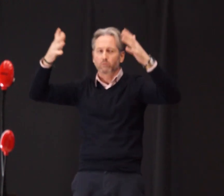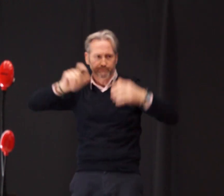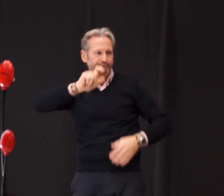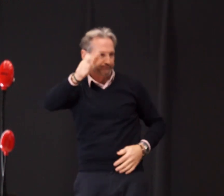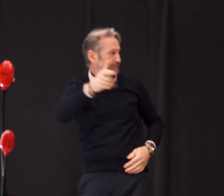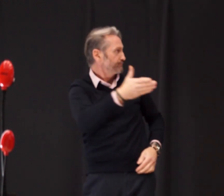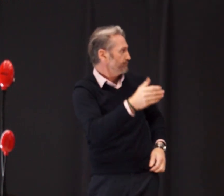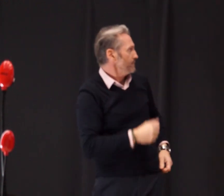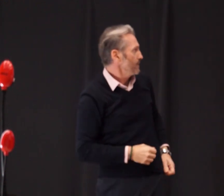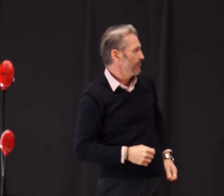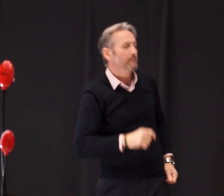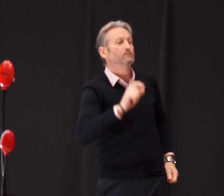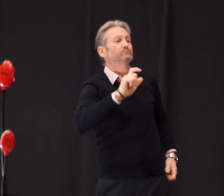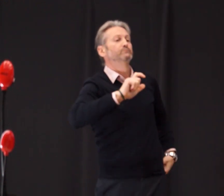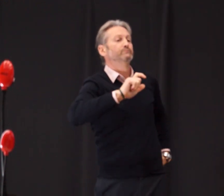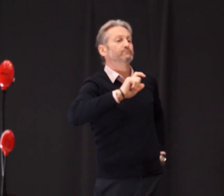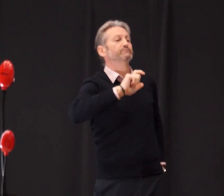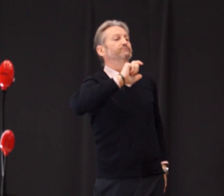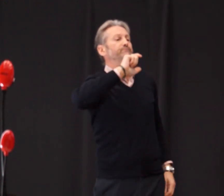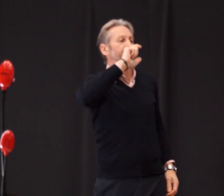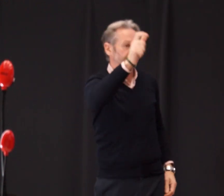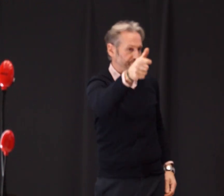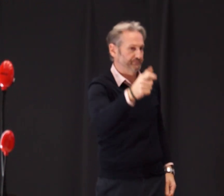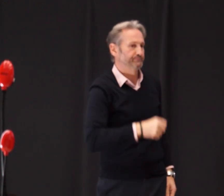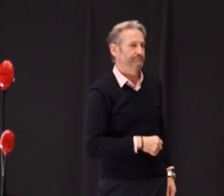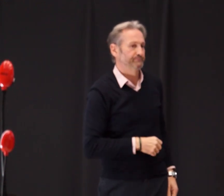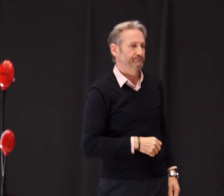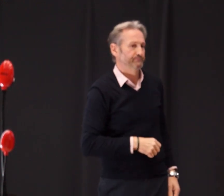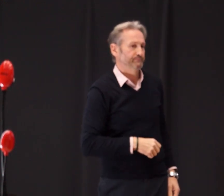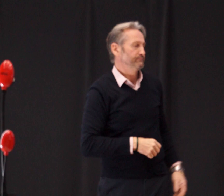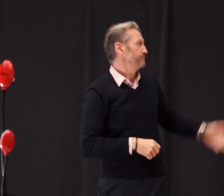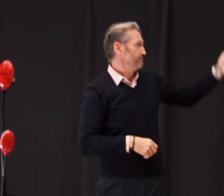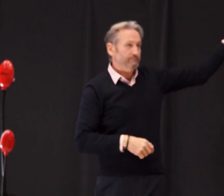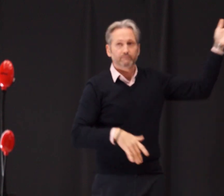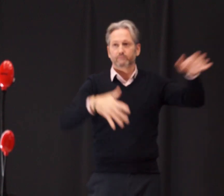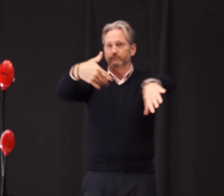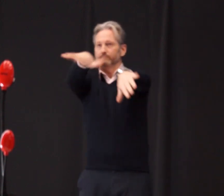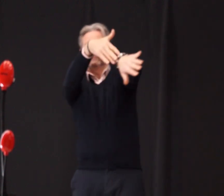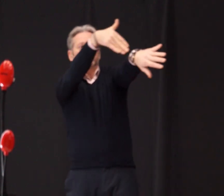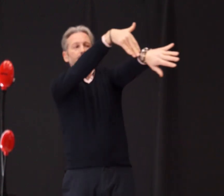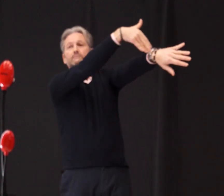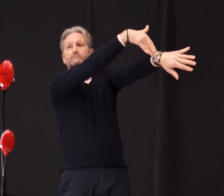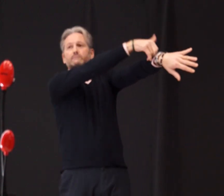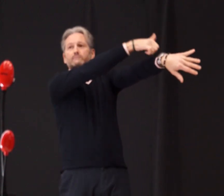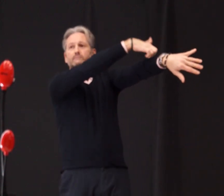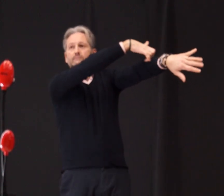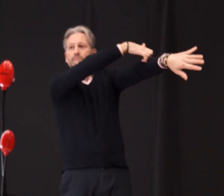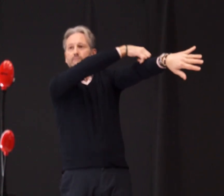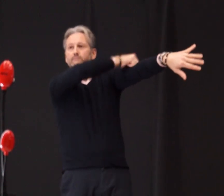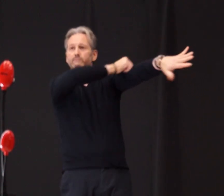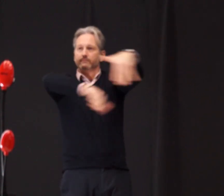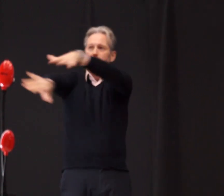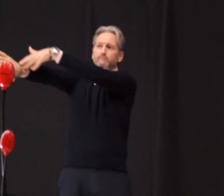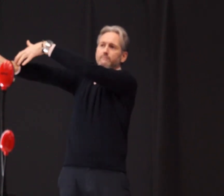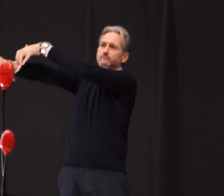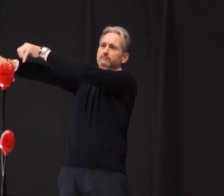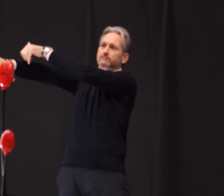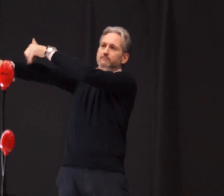donc, comment faire en sorte que ce qui se passe dans son cerveau, enfin, les mécanismes qui sont utilisés pour pratiquer la langue des signes,